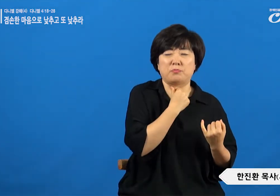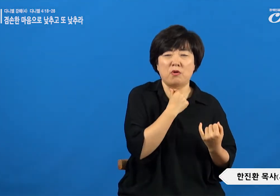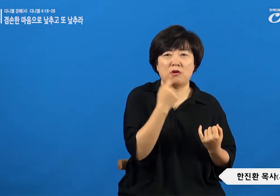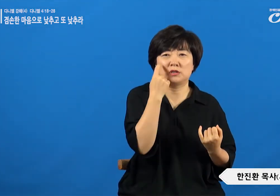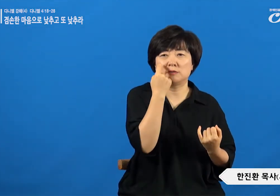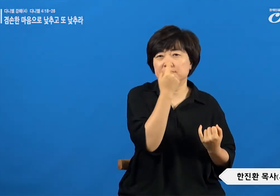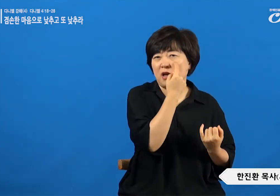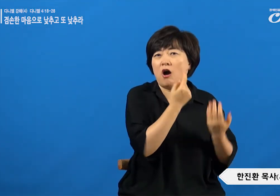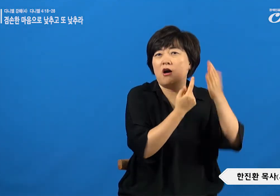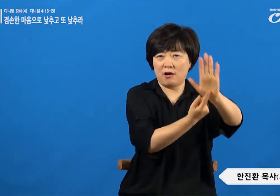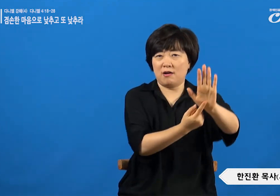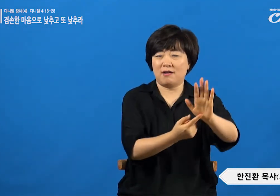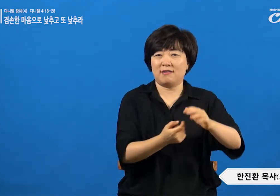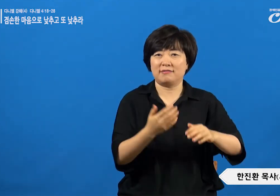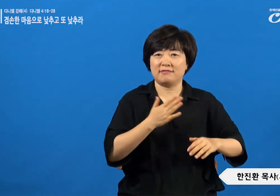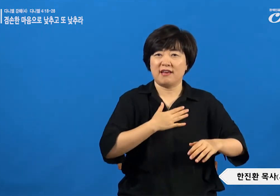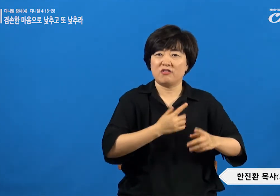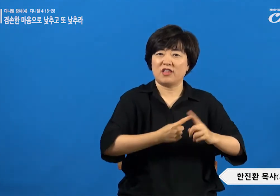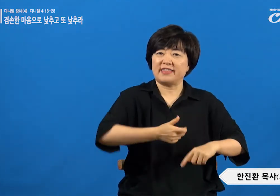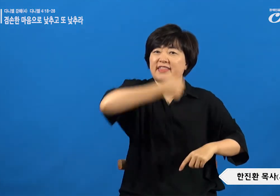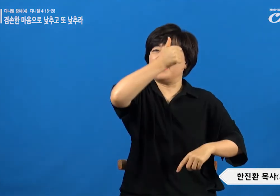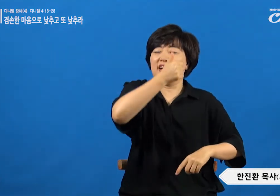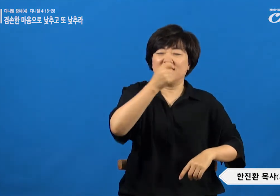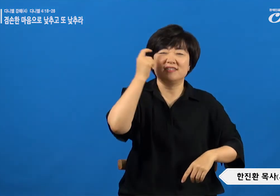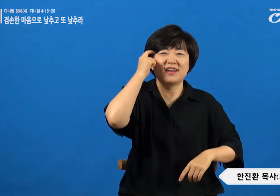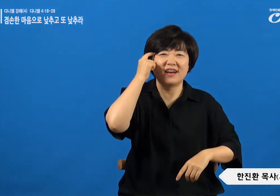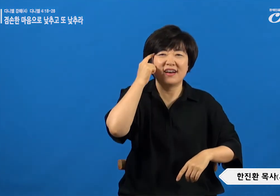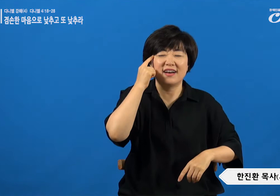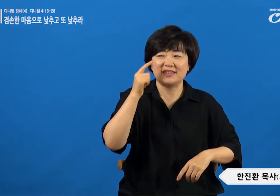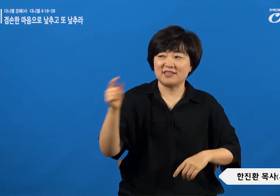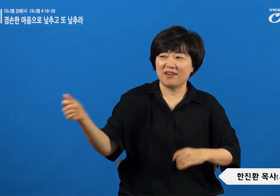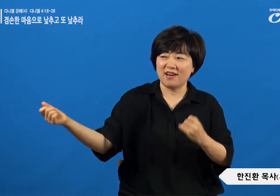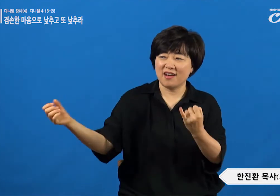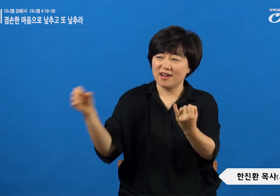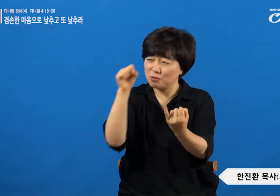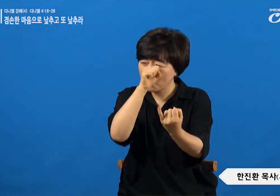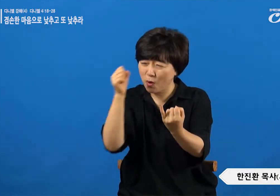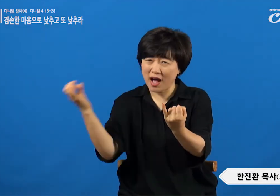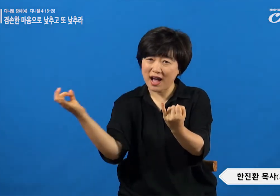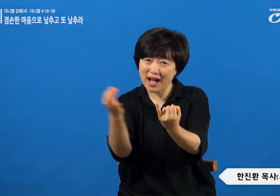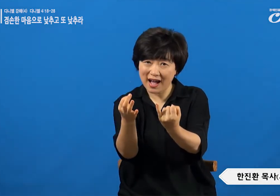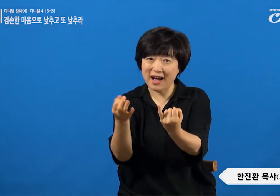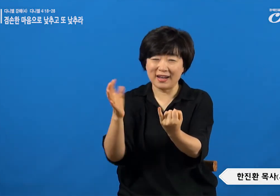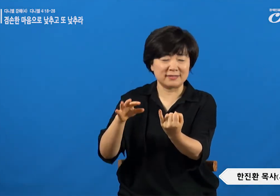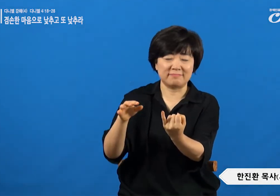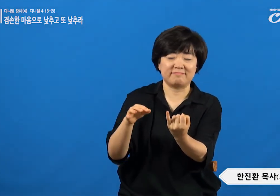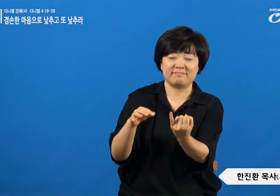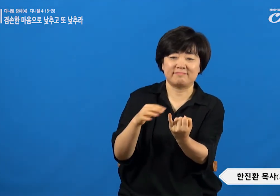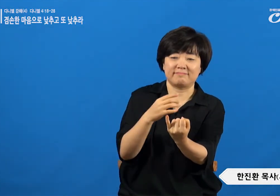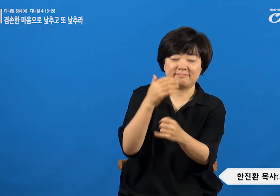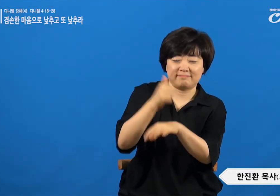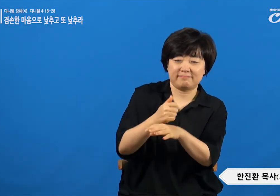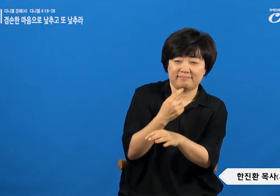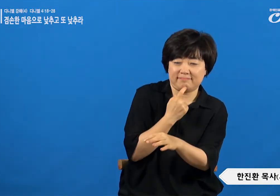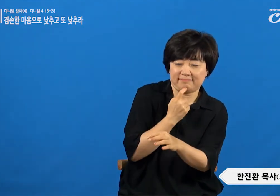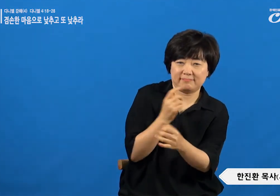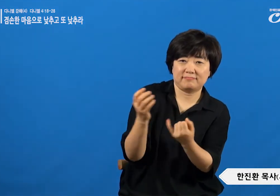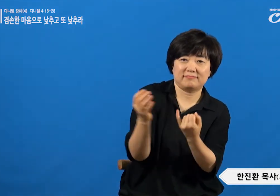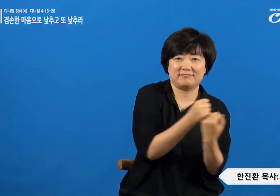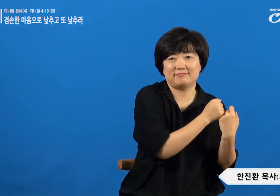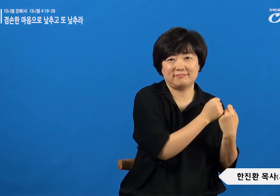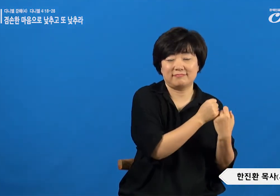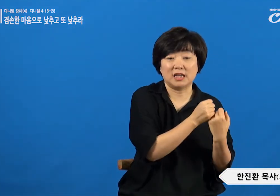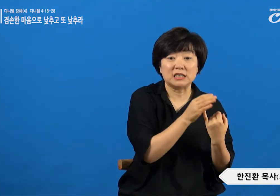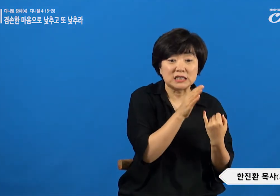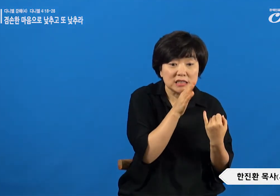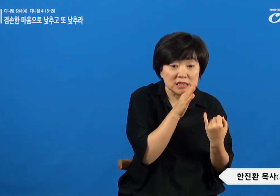싶은 것입니다. 그래서 남이 좋아하는 그 여자를 기어코 빼앗아 보려고 합니다. 실제로